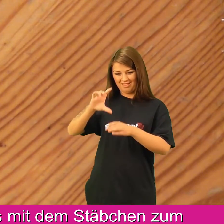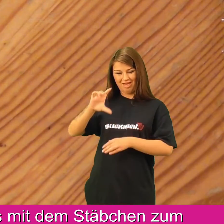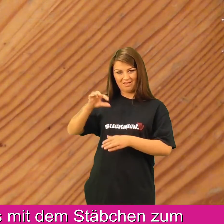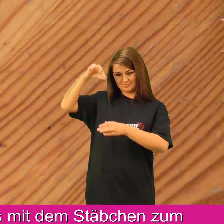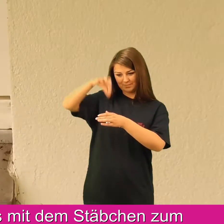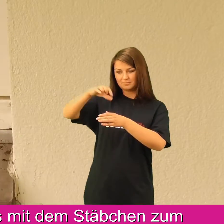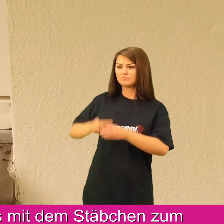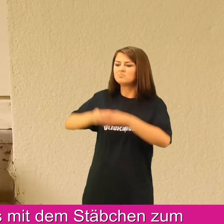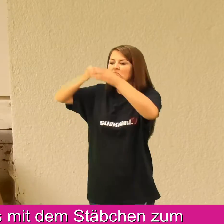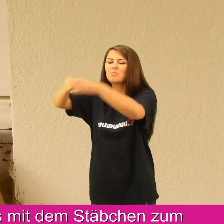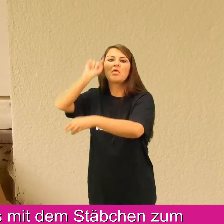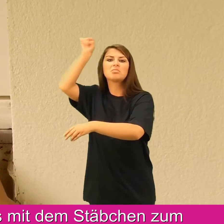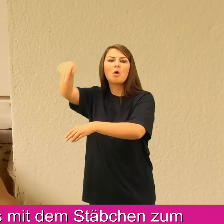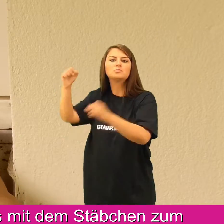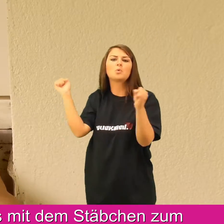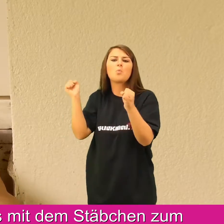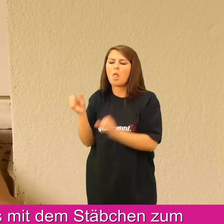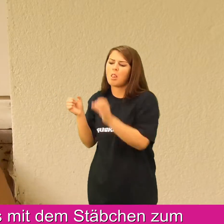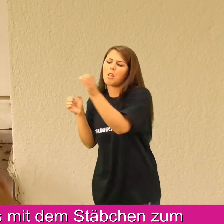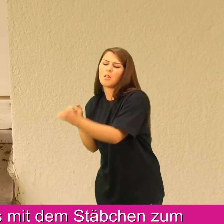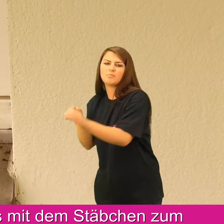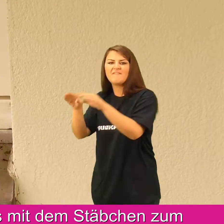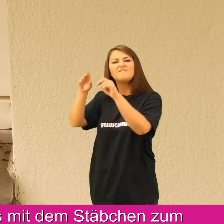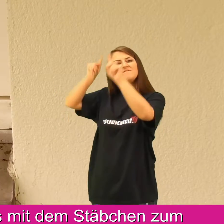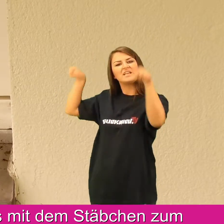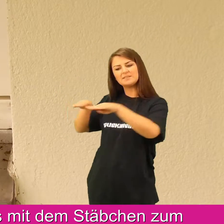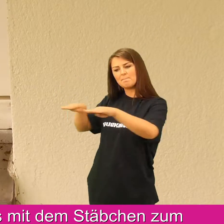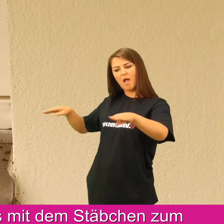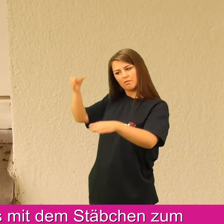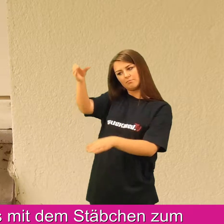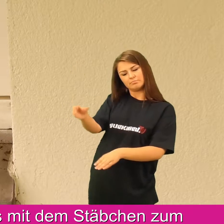Deshalb stellte er das Glas mit dem Stäbchen zum Abkühlen nach draußen auf die Fensterbank.